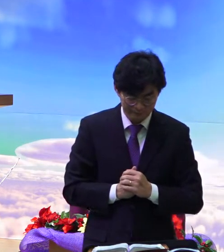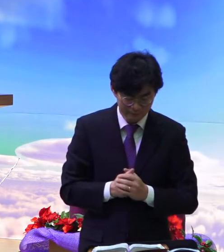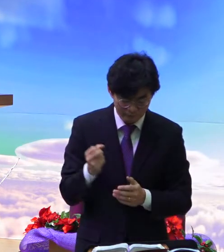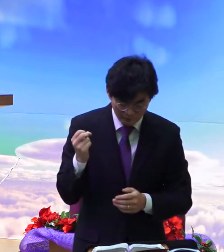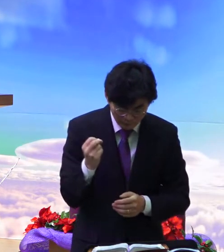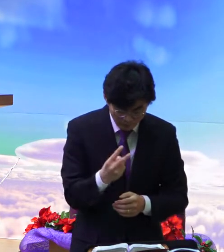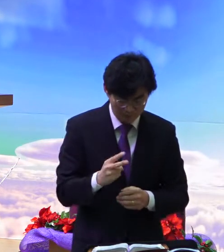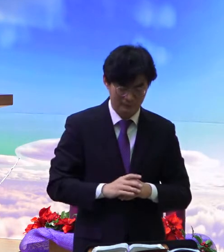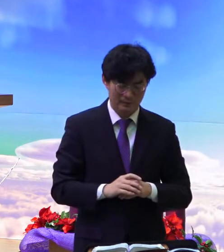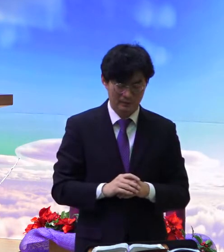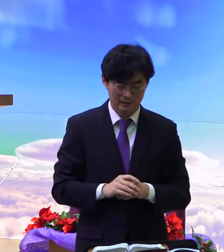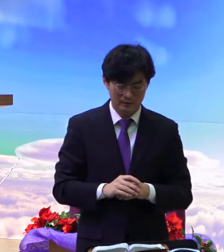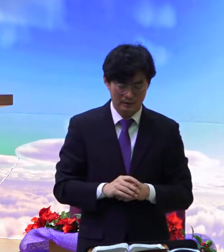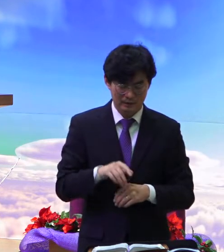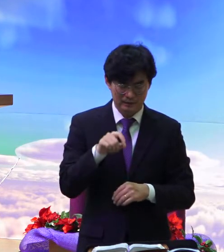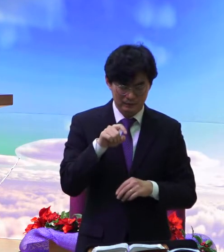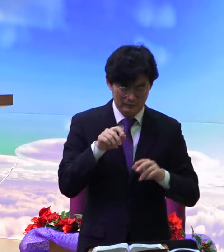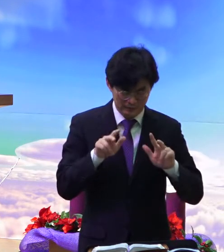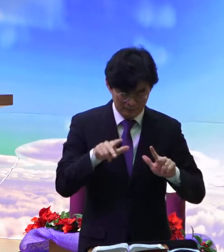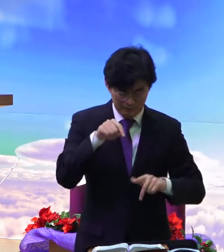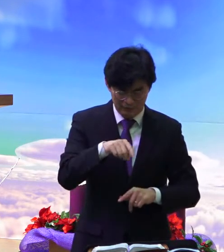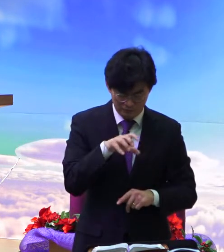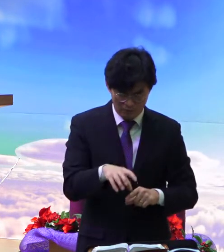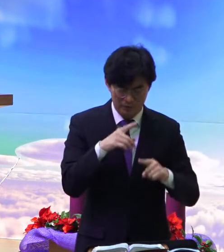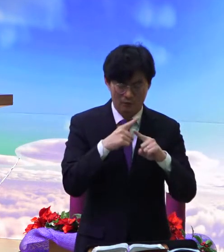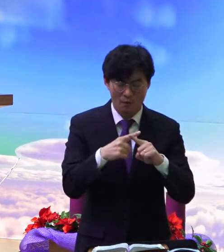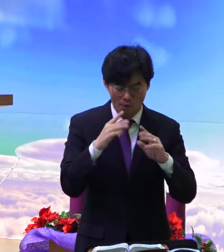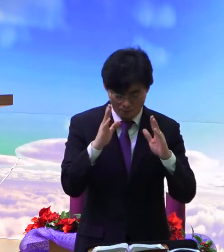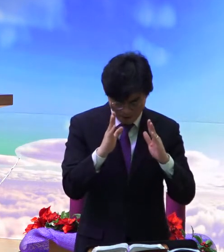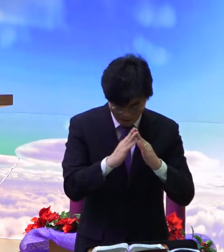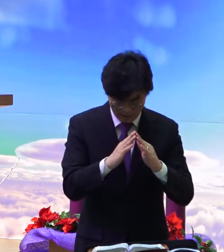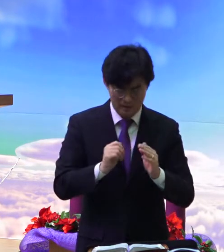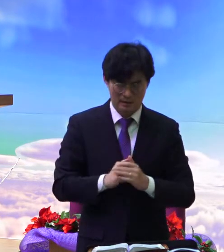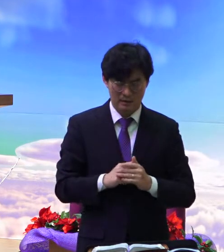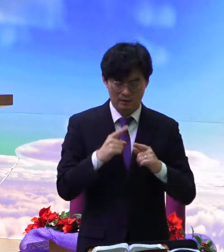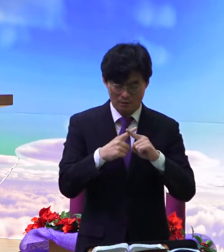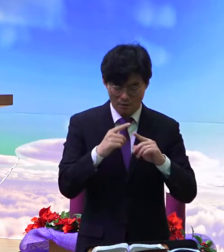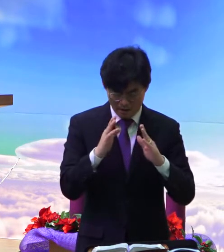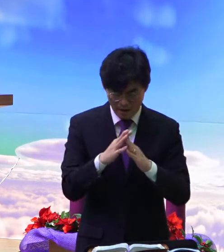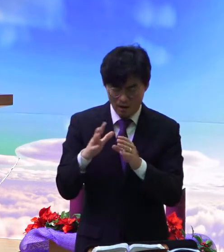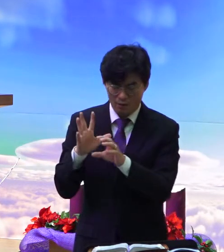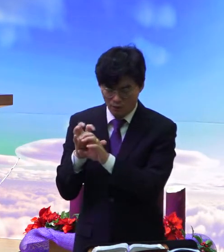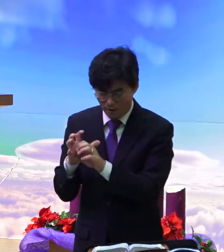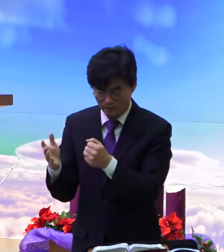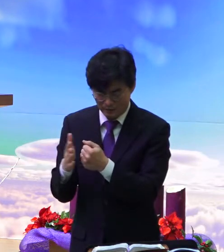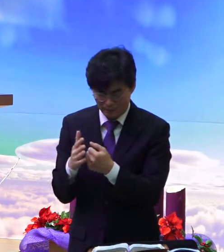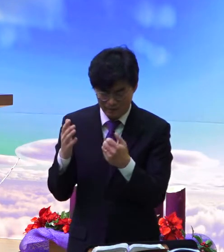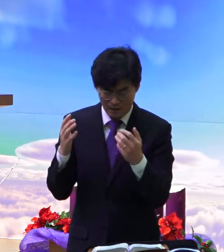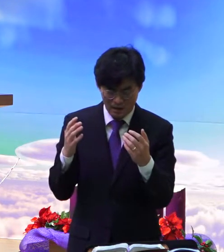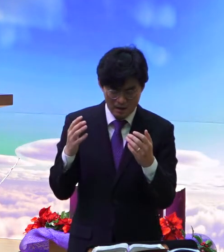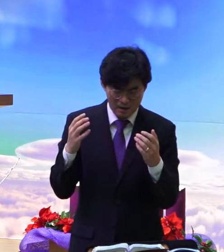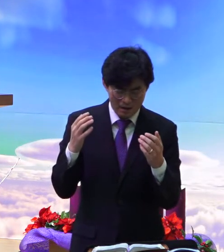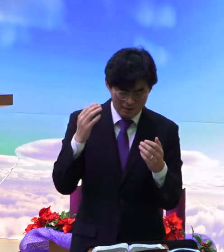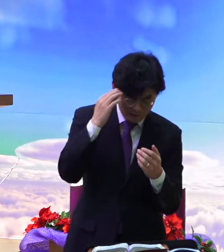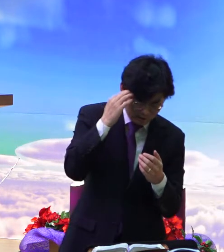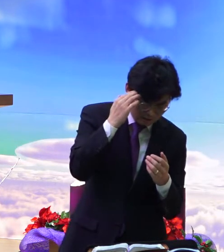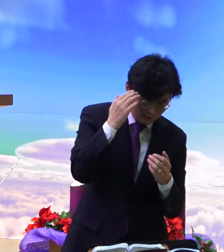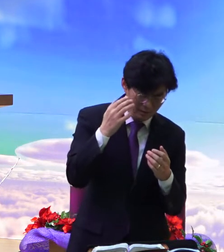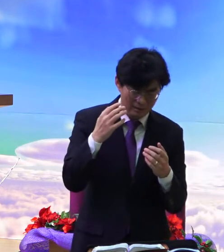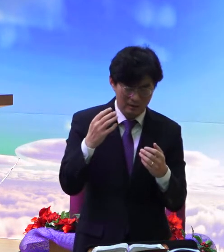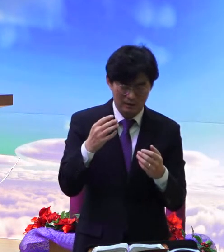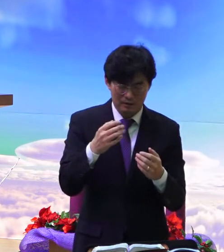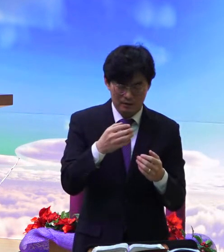무엇보다 이 땅의 교회가 코로나19로 인하여 위축되지 않게 하시고 주님 앞에 더욱 가까이 갈 수